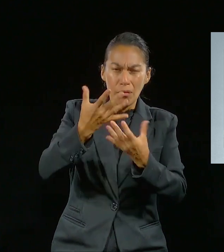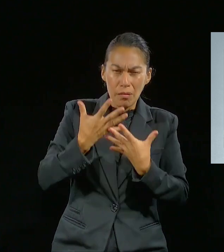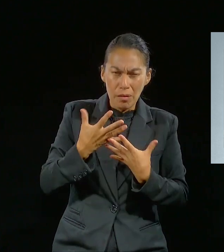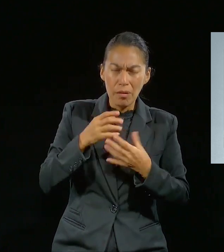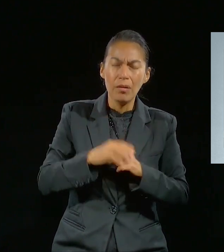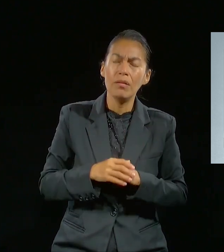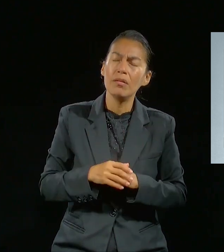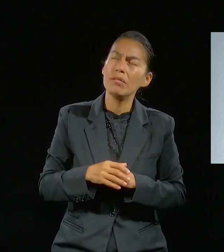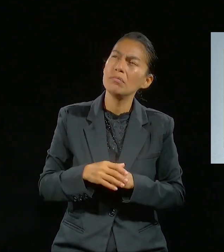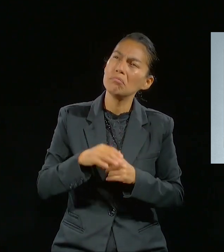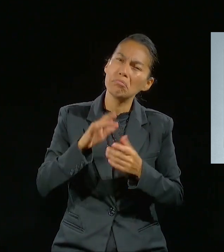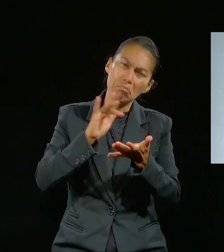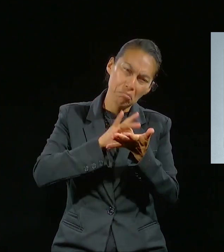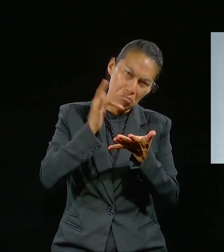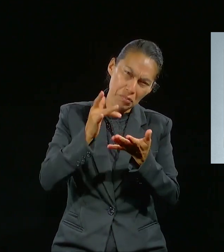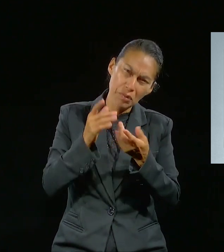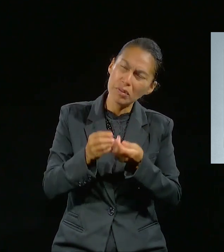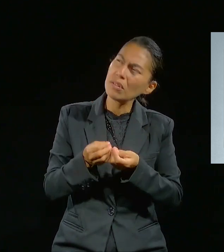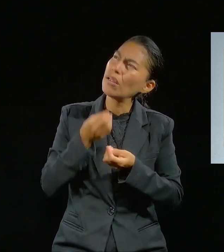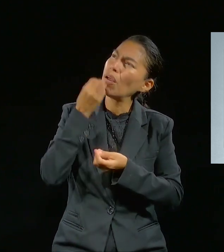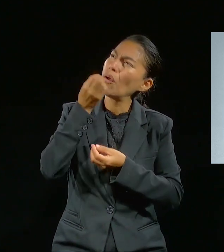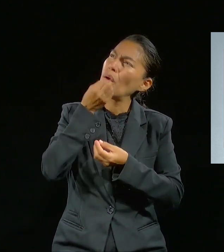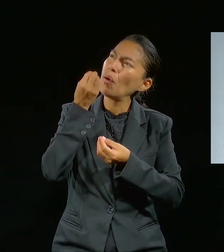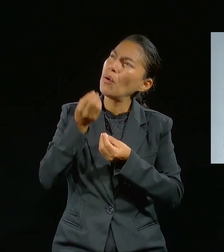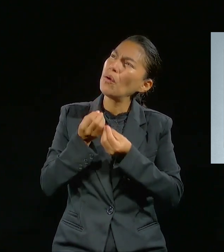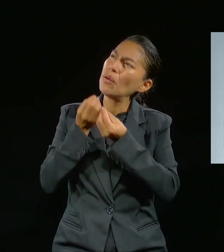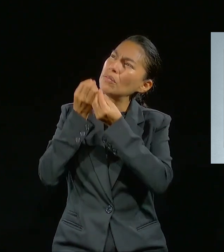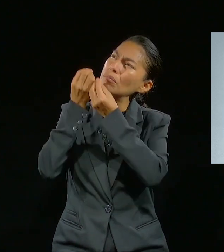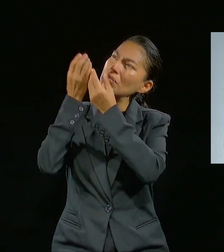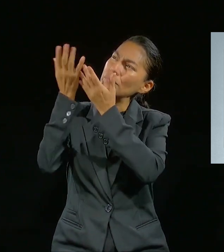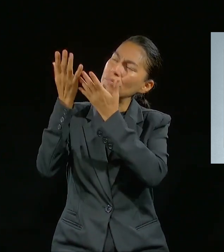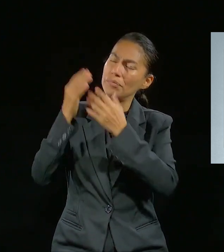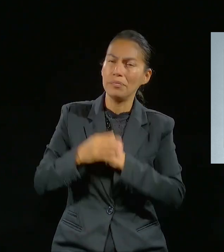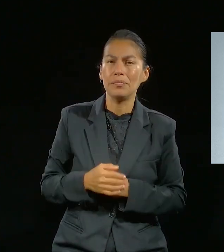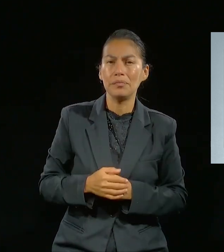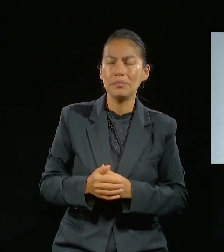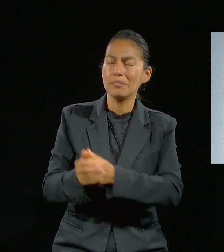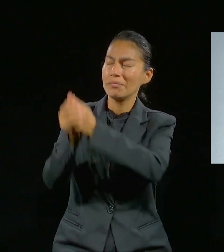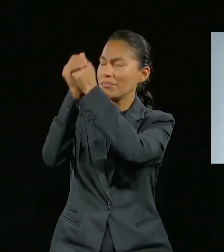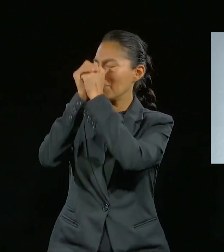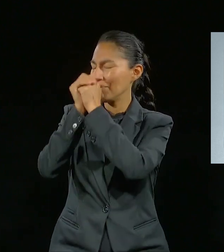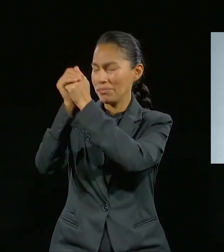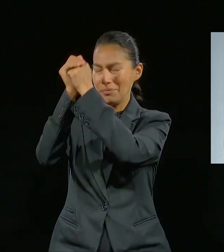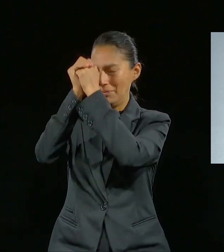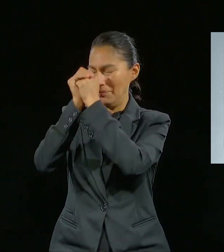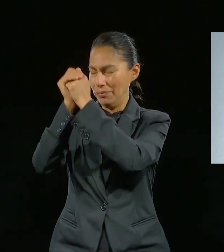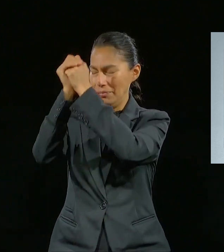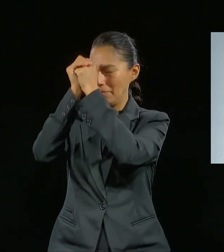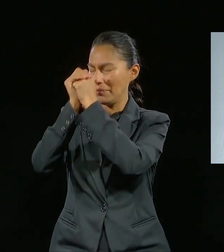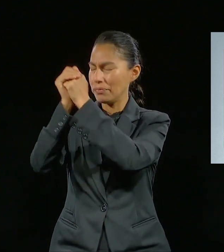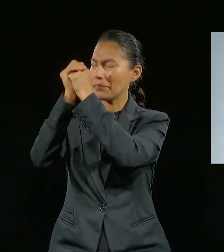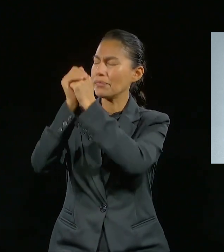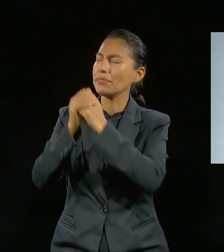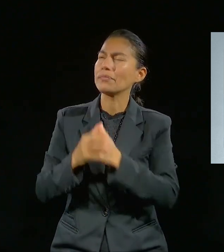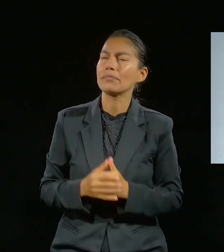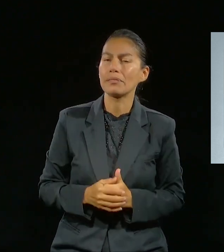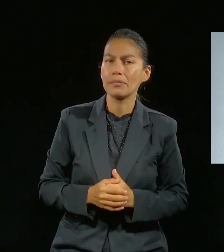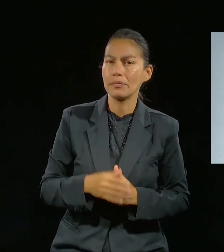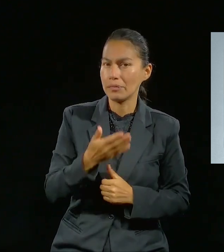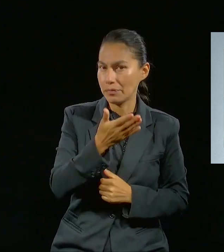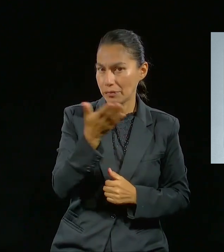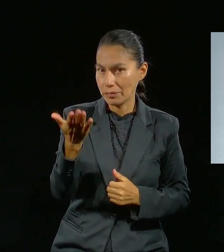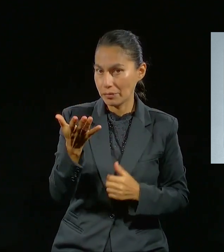y también sus alabanzas y agradecimientos a Dios para que juntos disfrutemos alabando al Dios